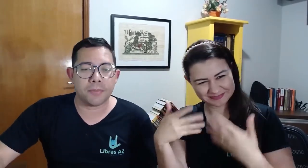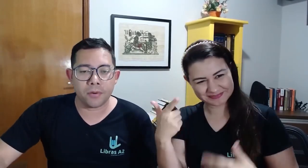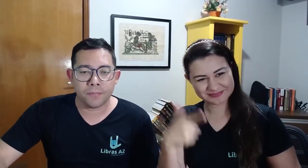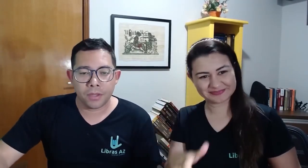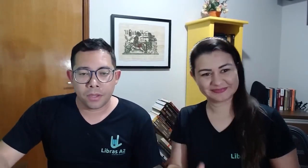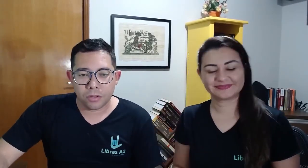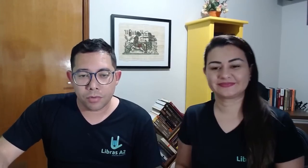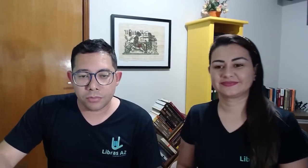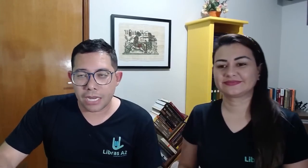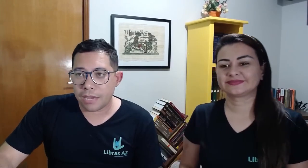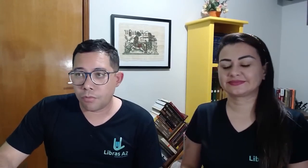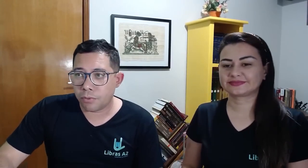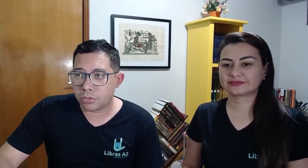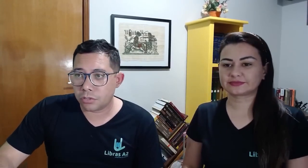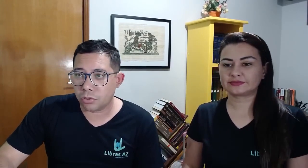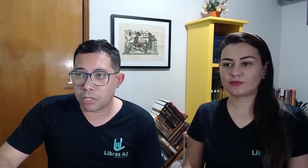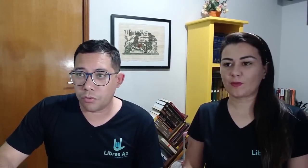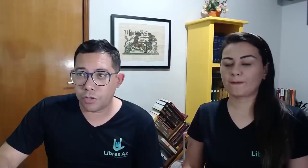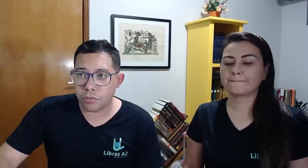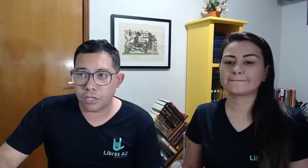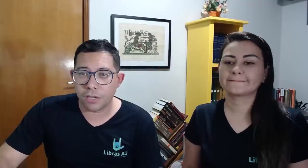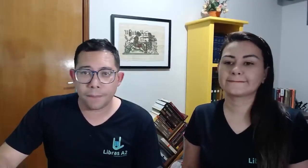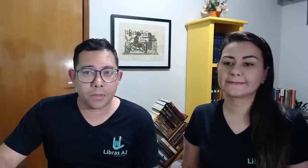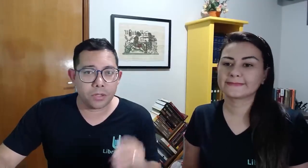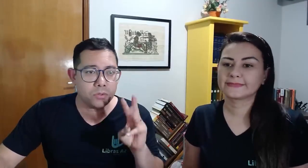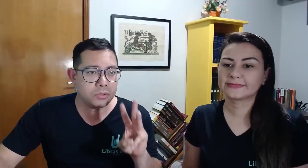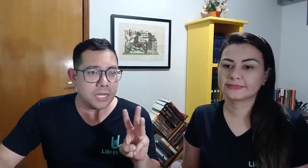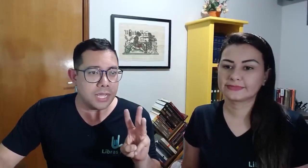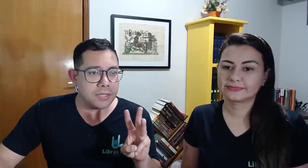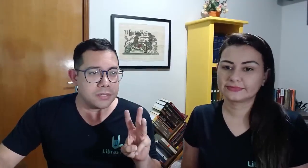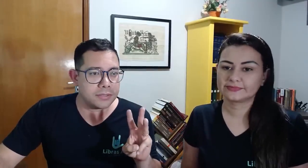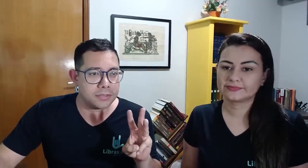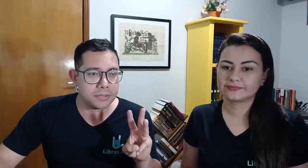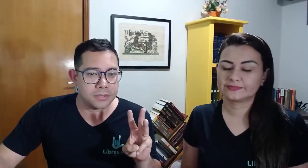bom? Então vamos lá, hein? Vou passar soltar o vídeo aqui. No 3,